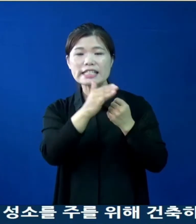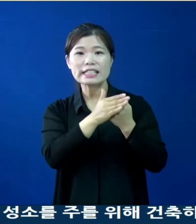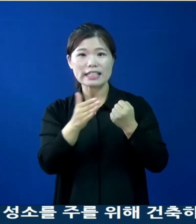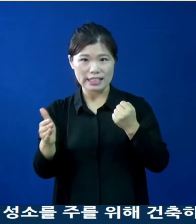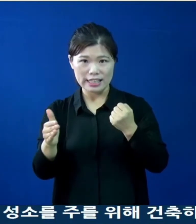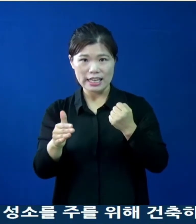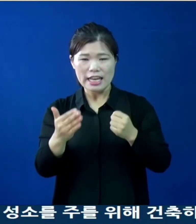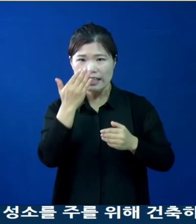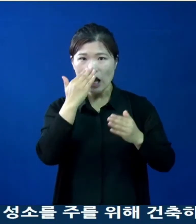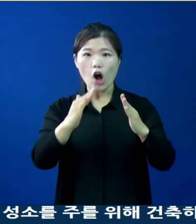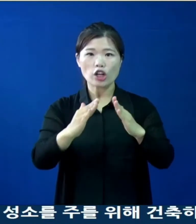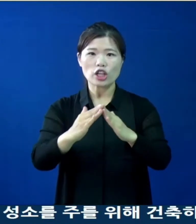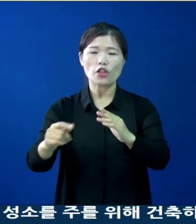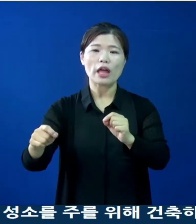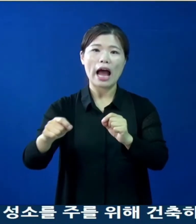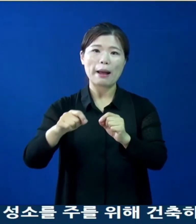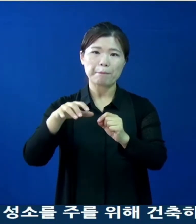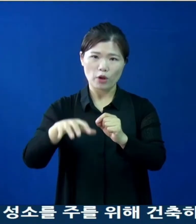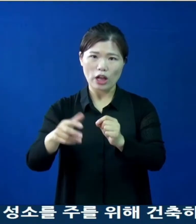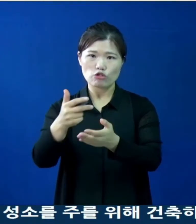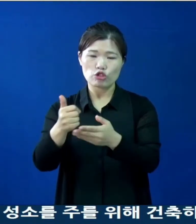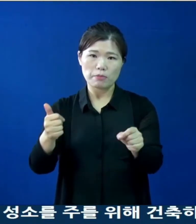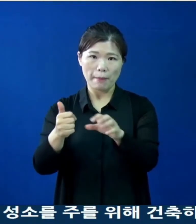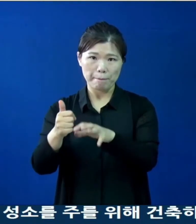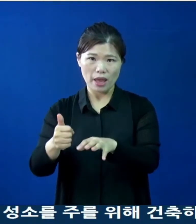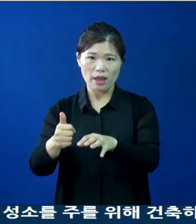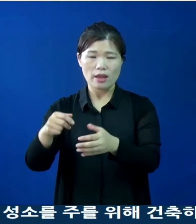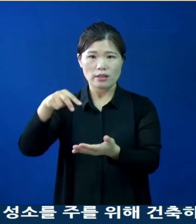이 성전 앞과 주 앞에 서서 이